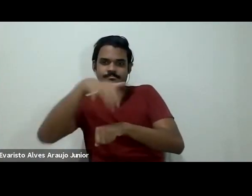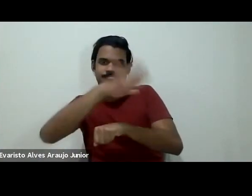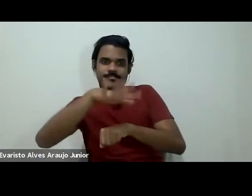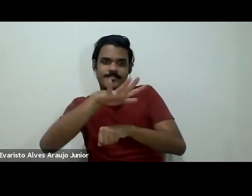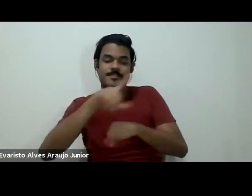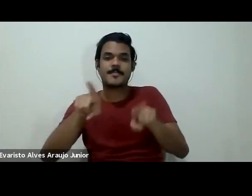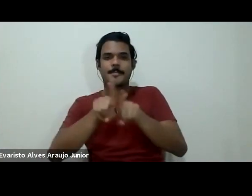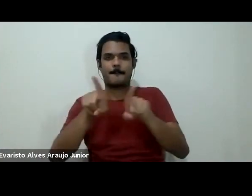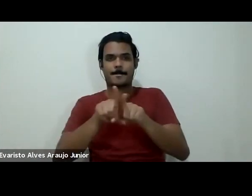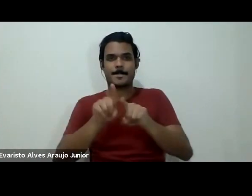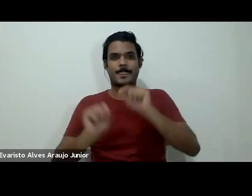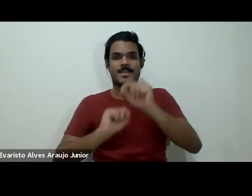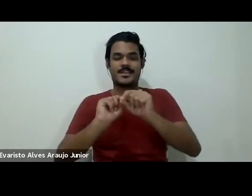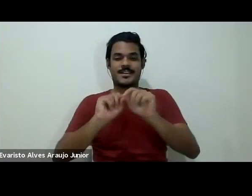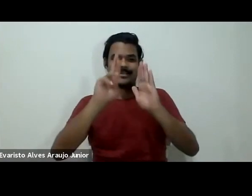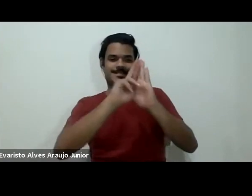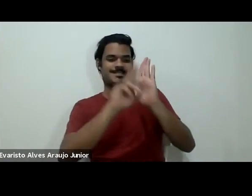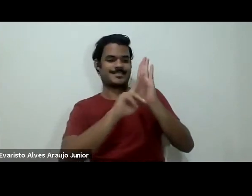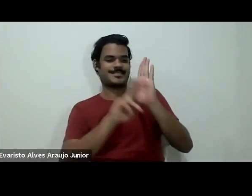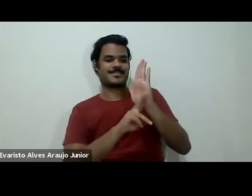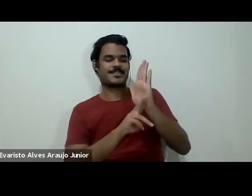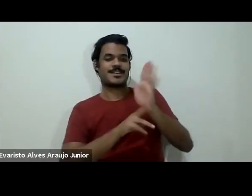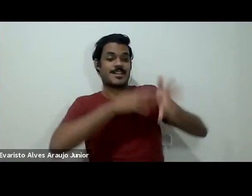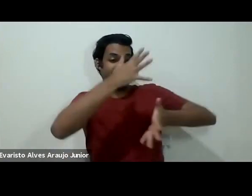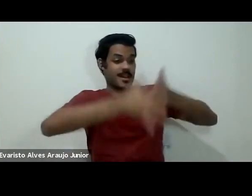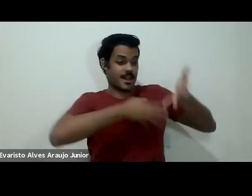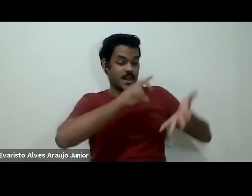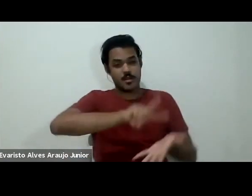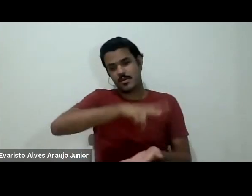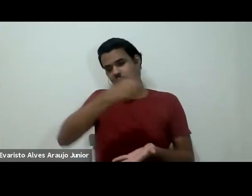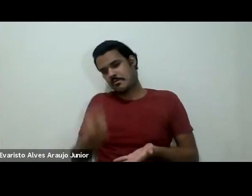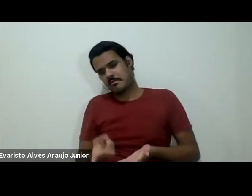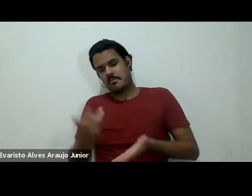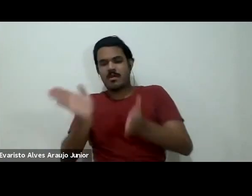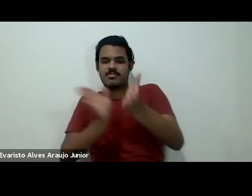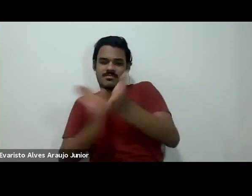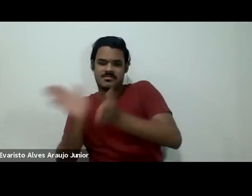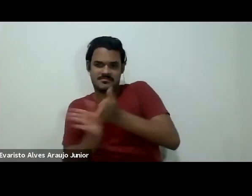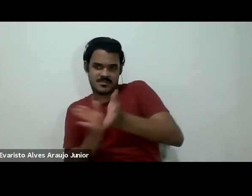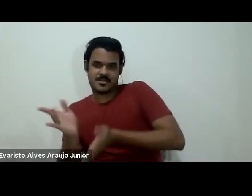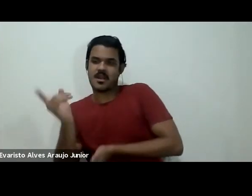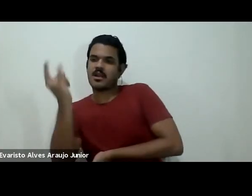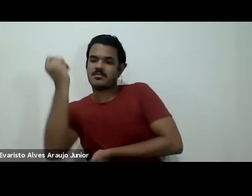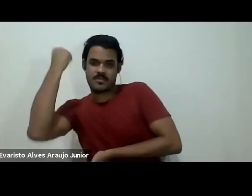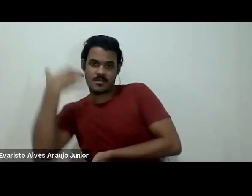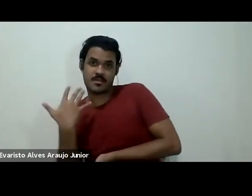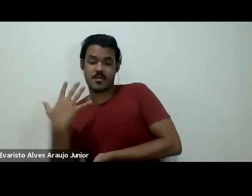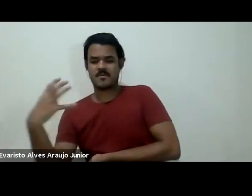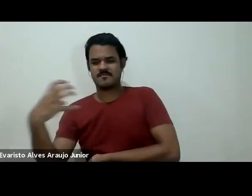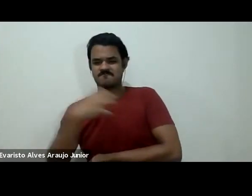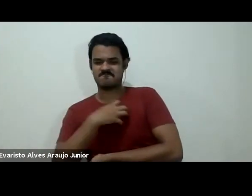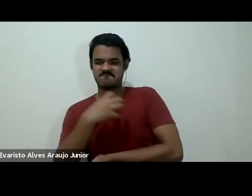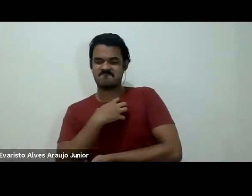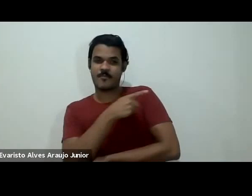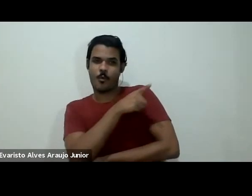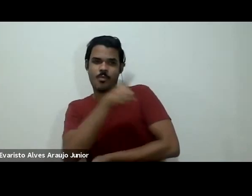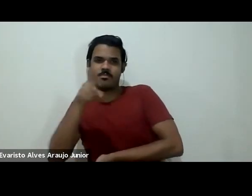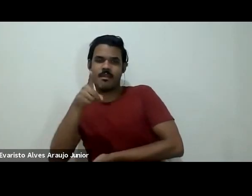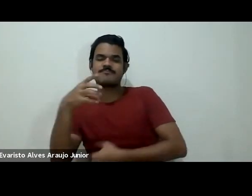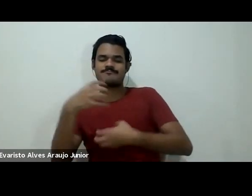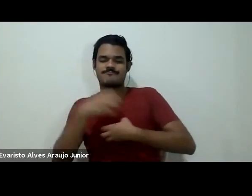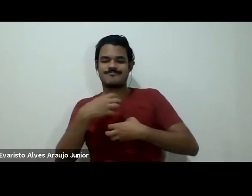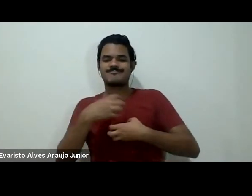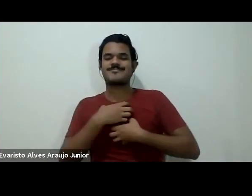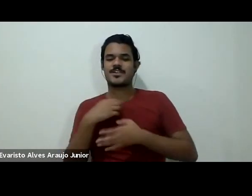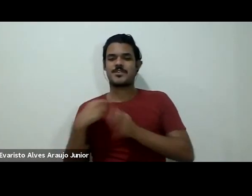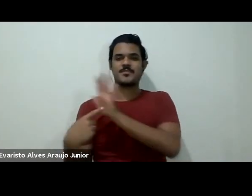de trazer os elementos da Libra, os elementos da acessibilidade para tocar no coração de cada um e de cada uma